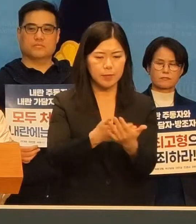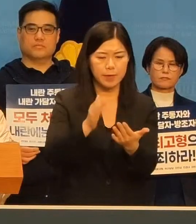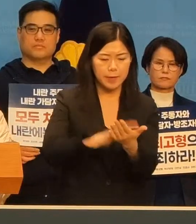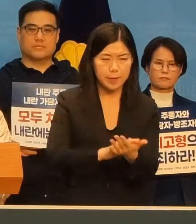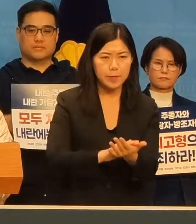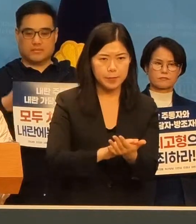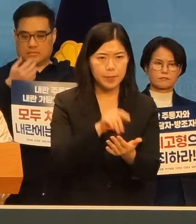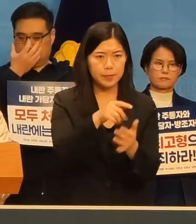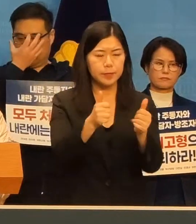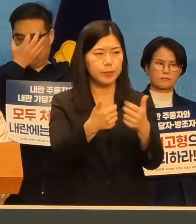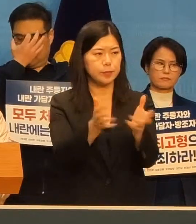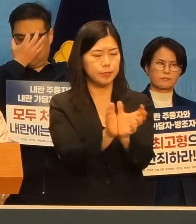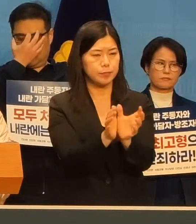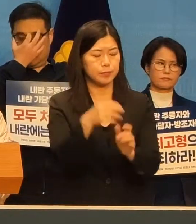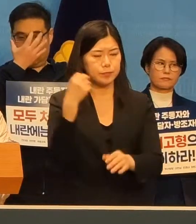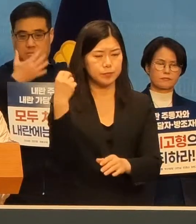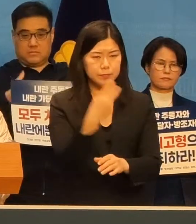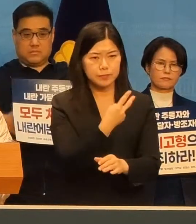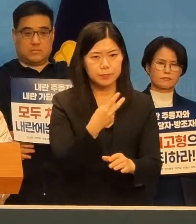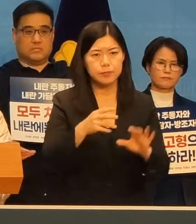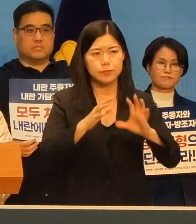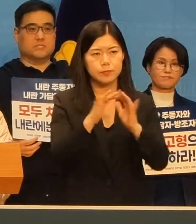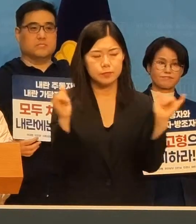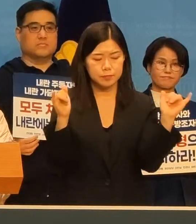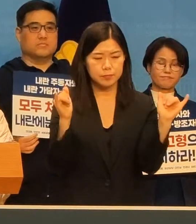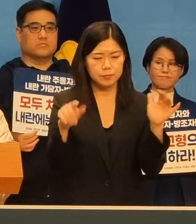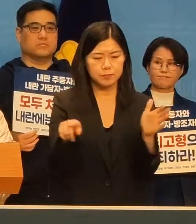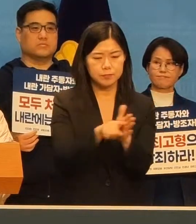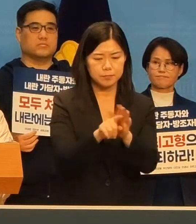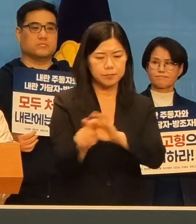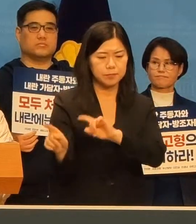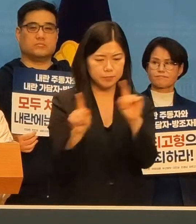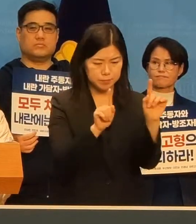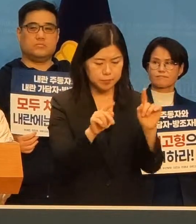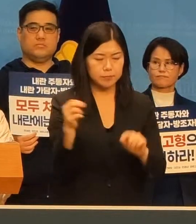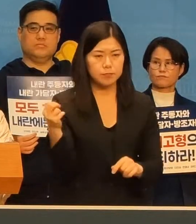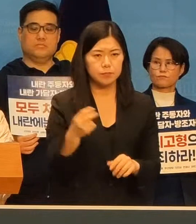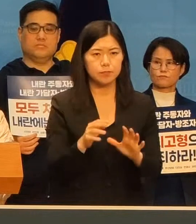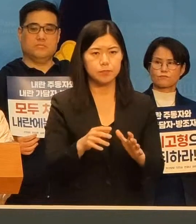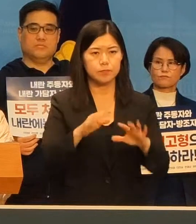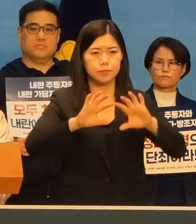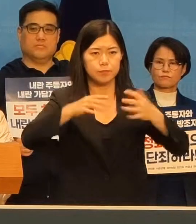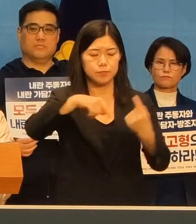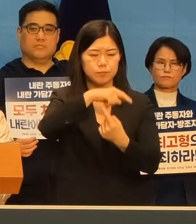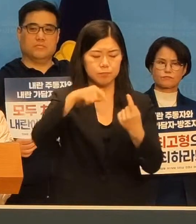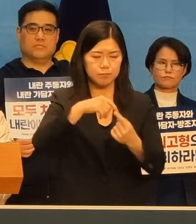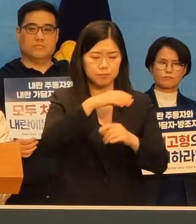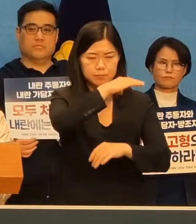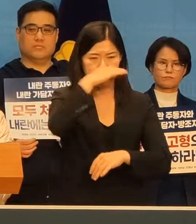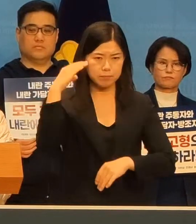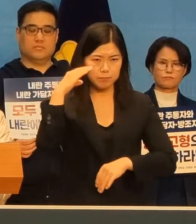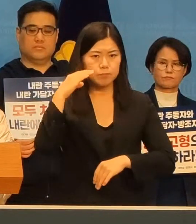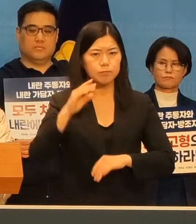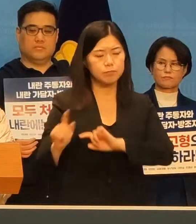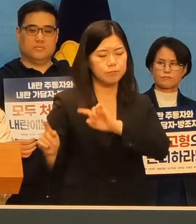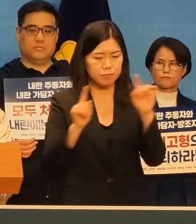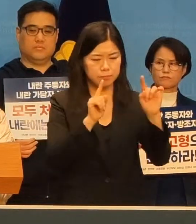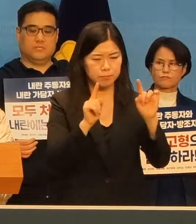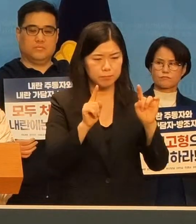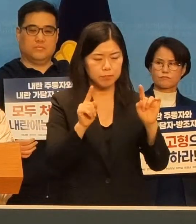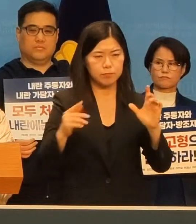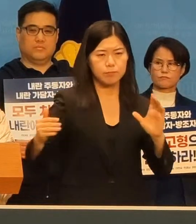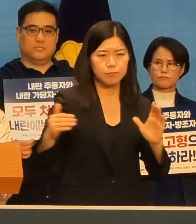사법부가 다시금 국민의 신뢰를 회복하며 헌정질서가 온전히 회복되는 그날까지